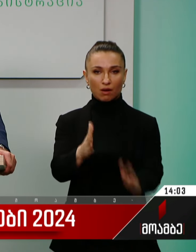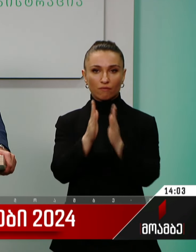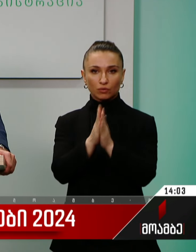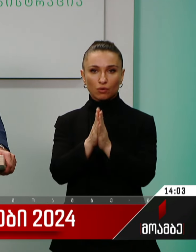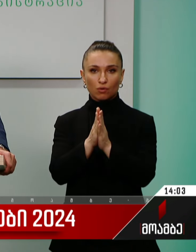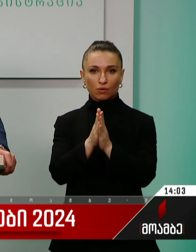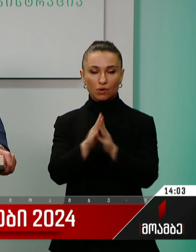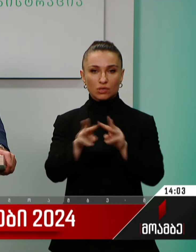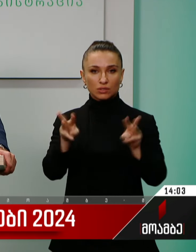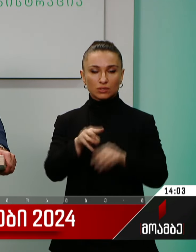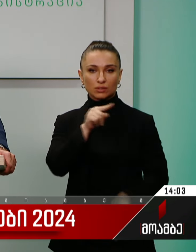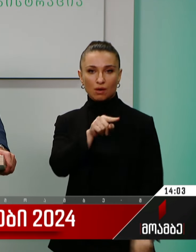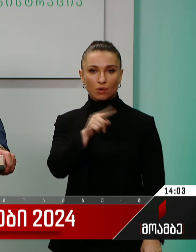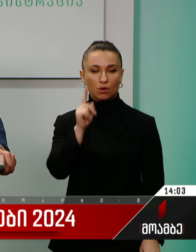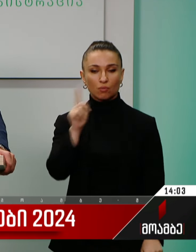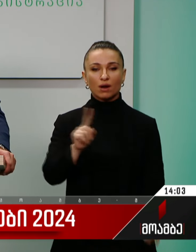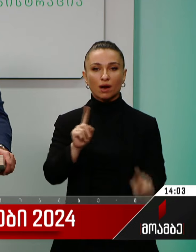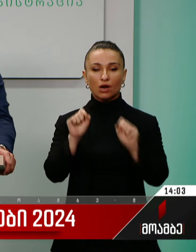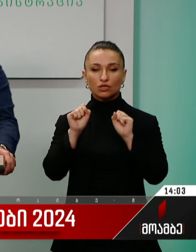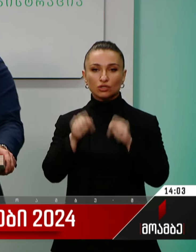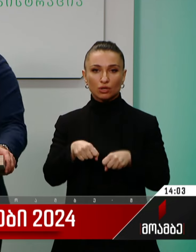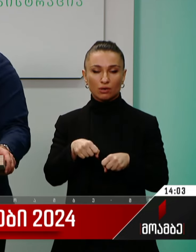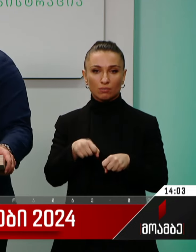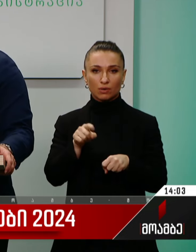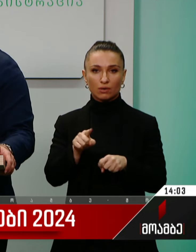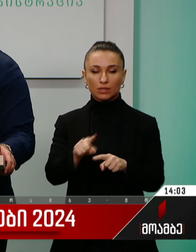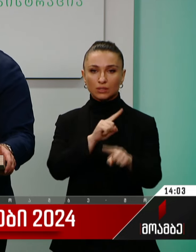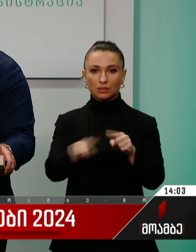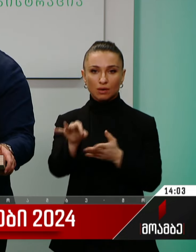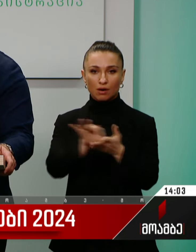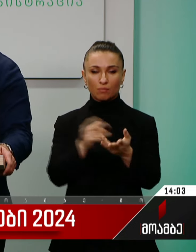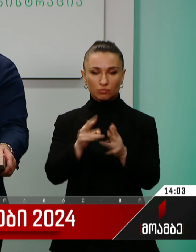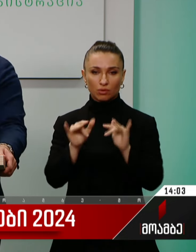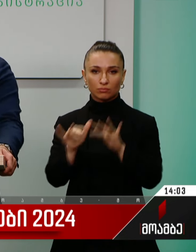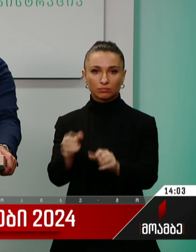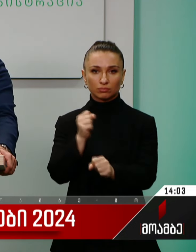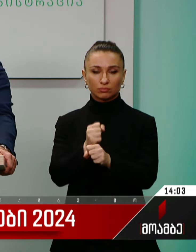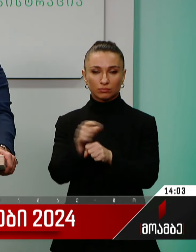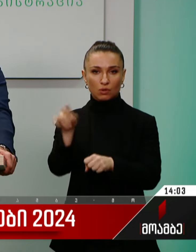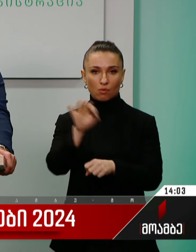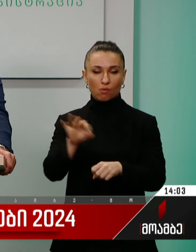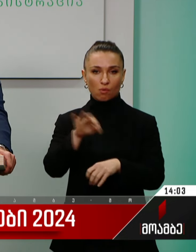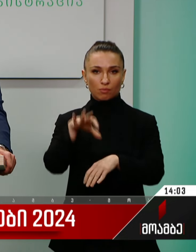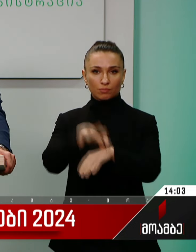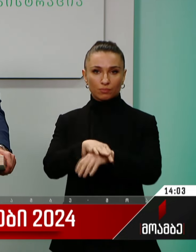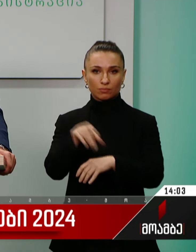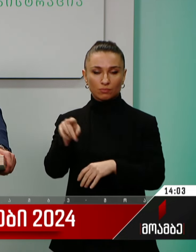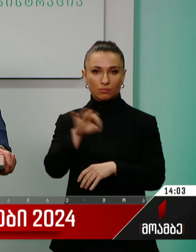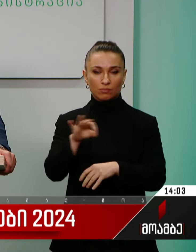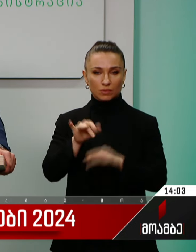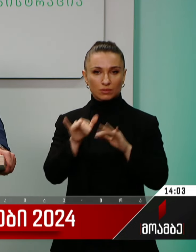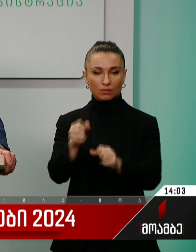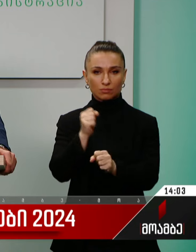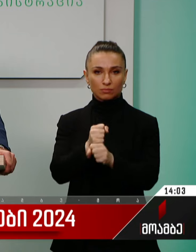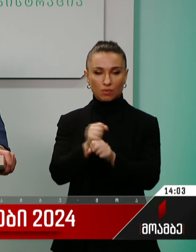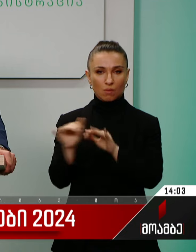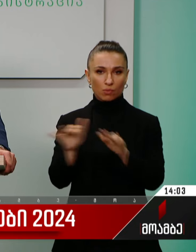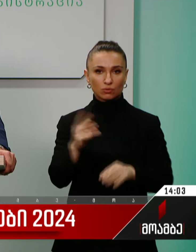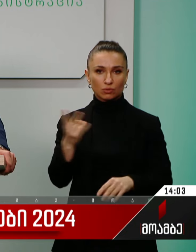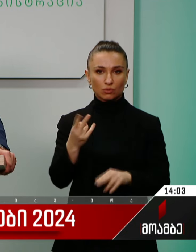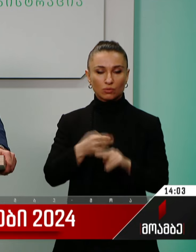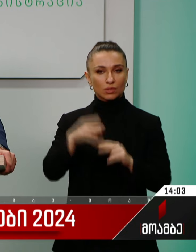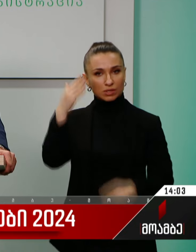ვთხოვო სამინისტროს, რომ რაც შეიძლება სწრაფ ტემპში განხორციელდეს შესაბამისი წარმოების